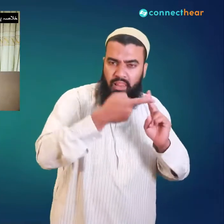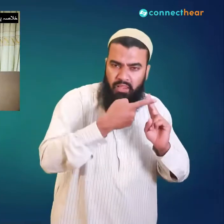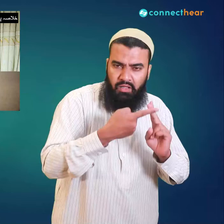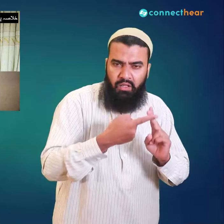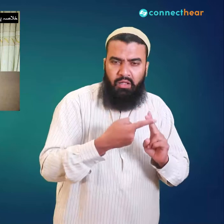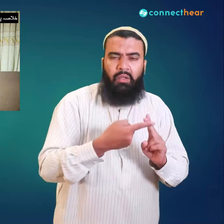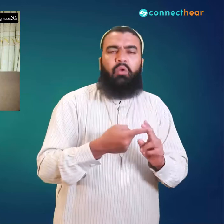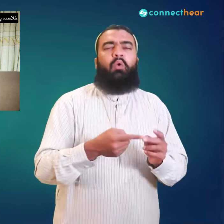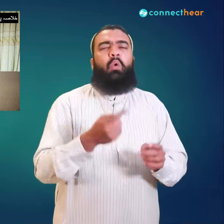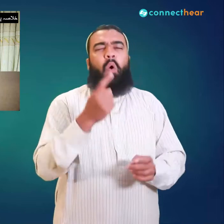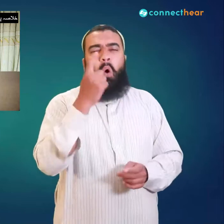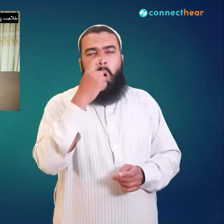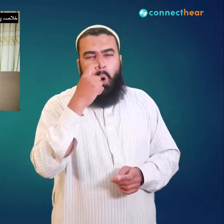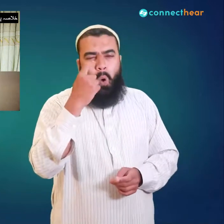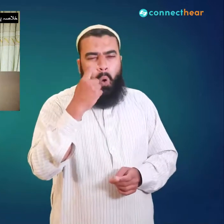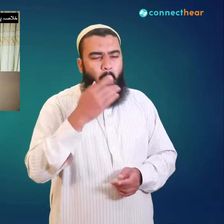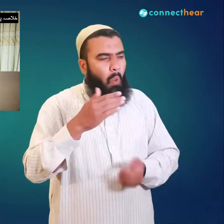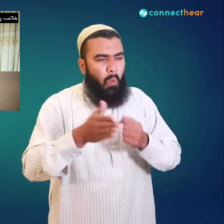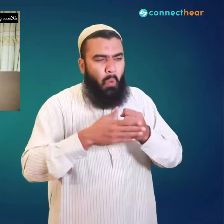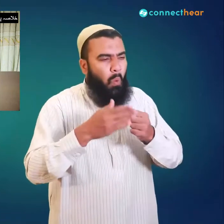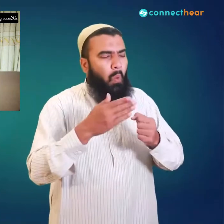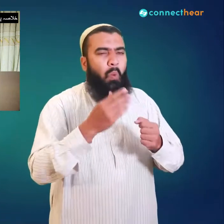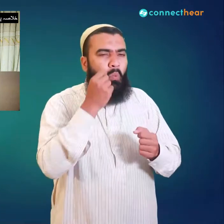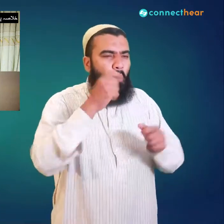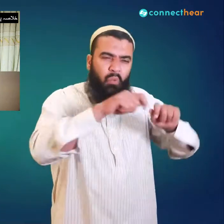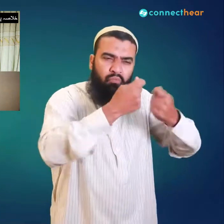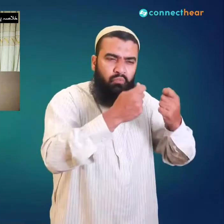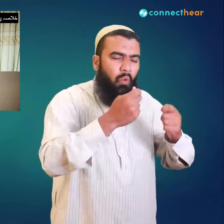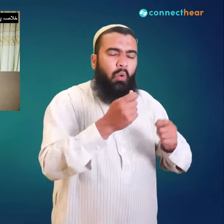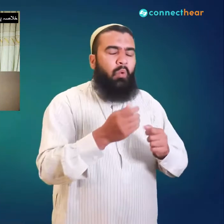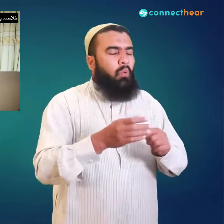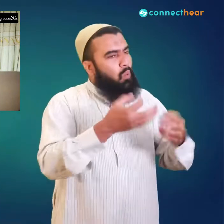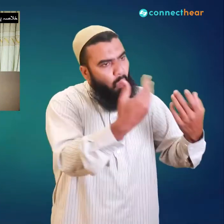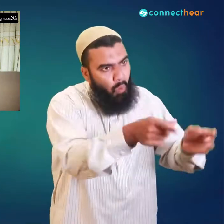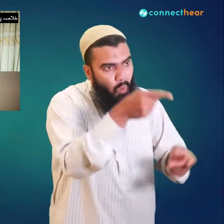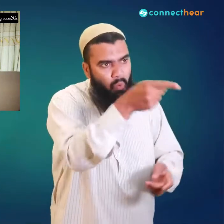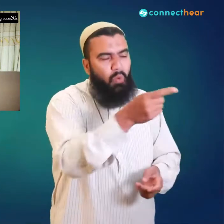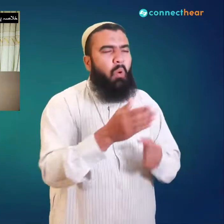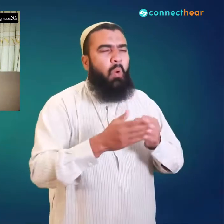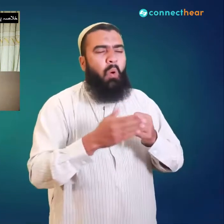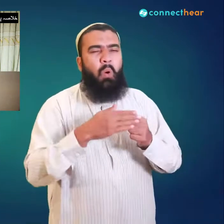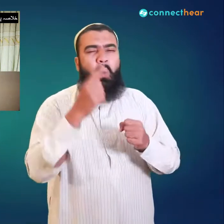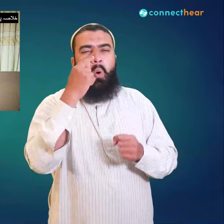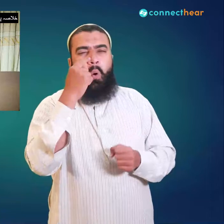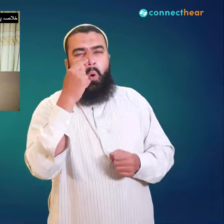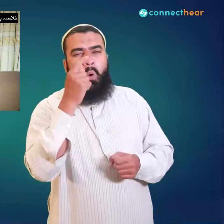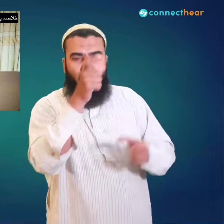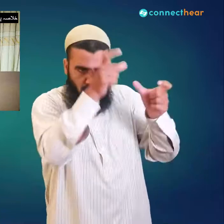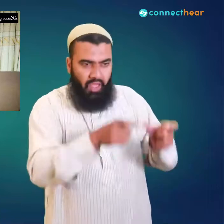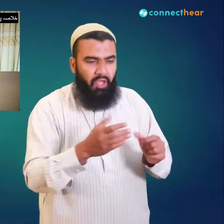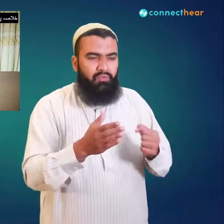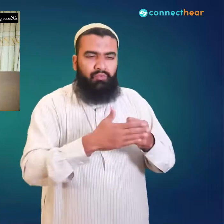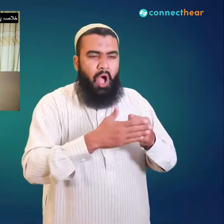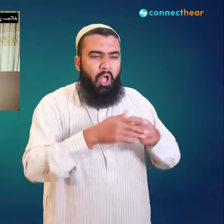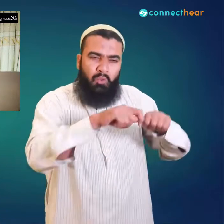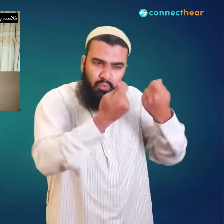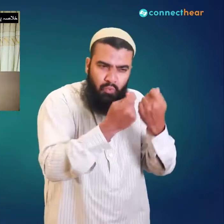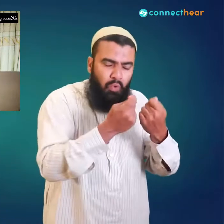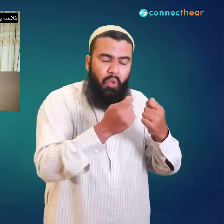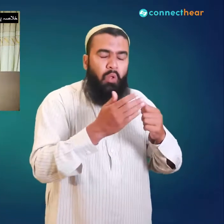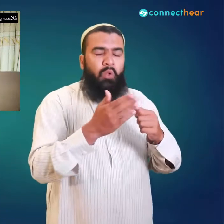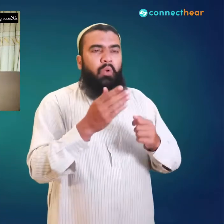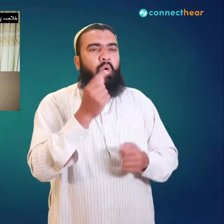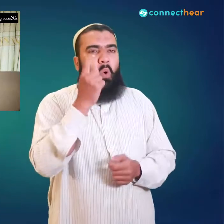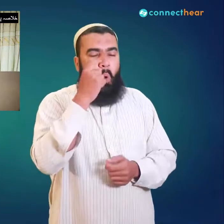یتیم بچیاں، ان کی شادی کا معاملہ، یا کسی کو گھر کی کوئی ضروریات ہیں، جیسے سردی آ گئی تو ان کو لحاف اور کمبل کی ضرورت